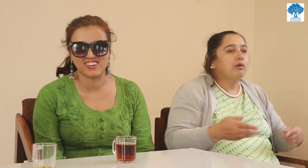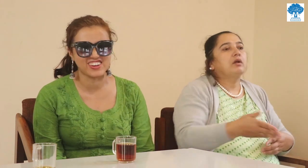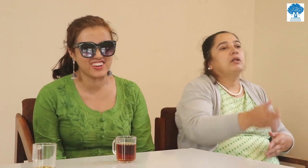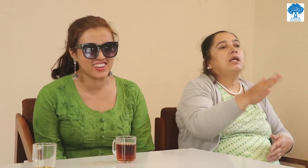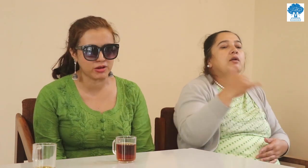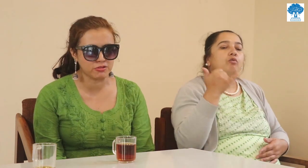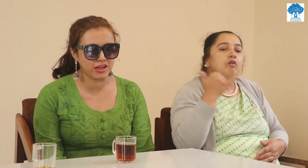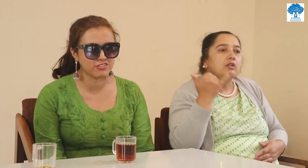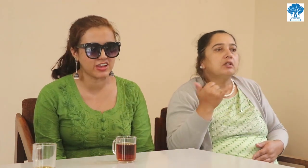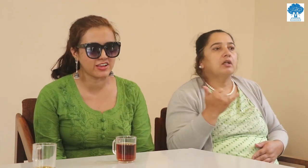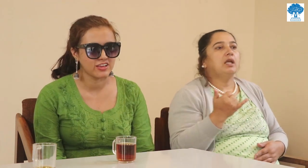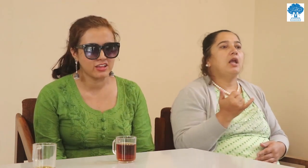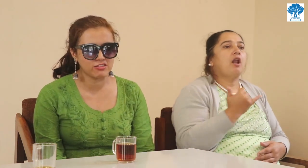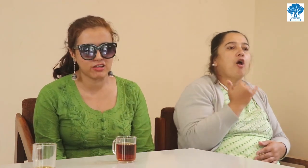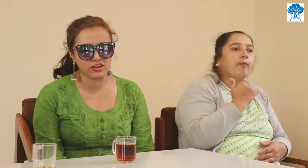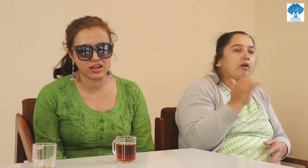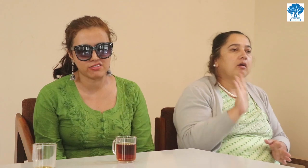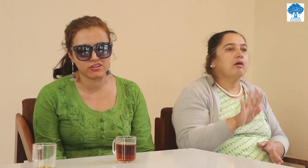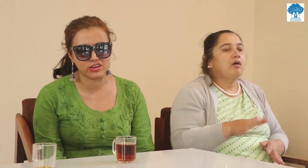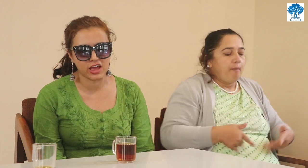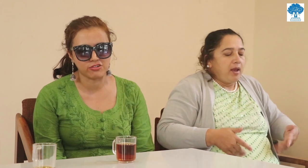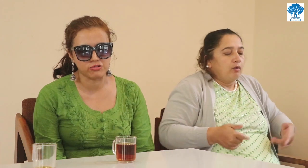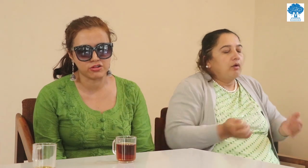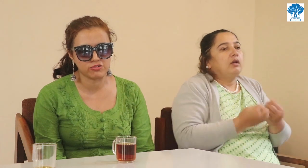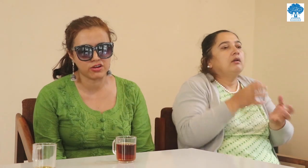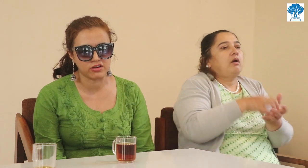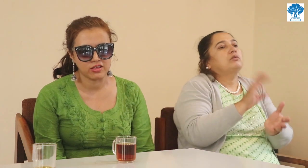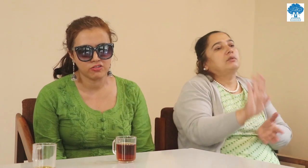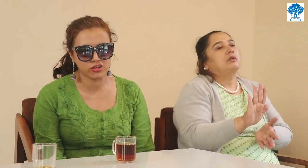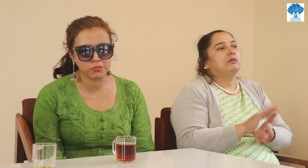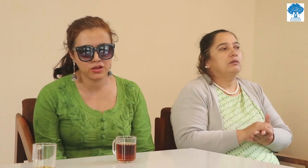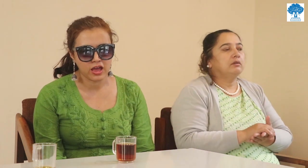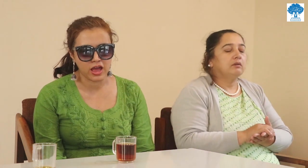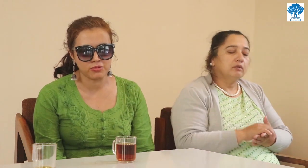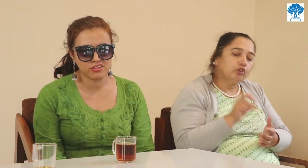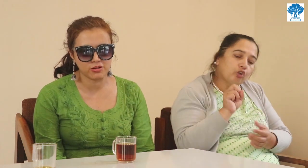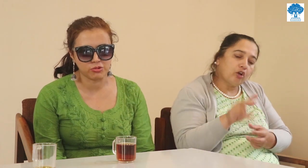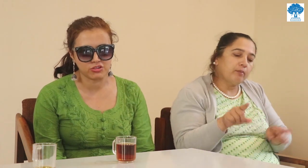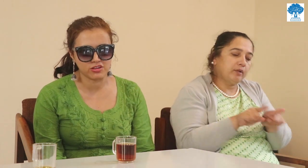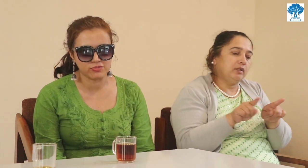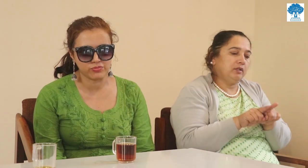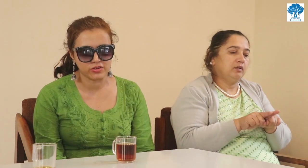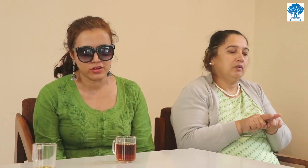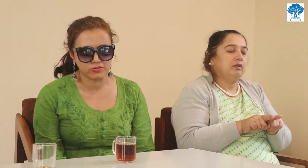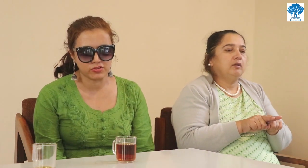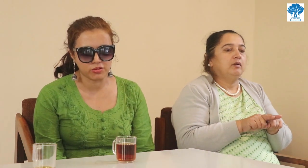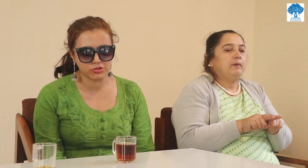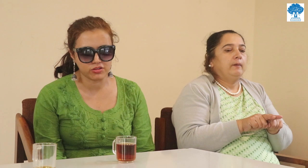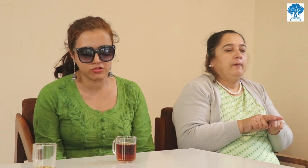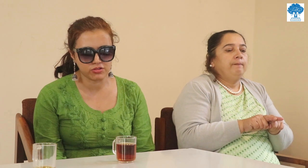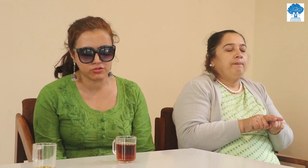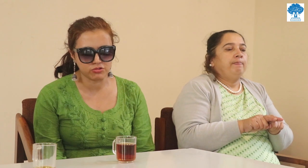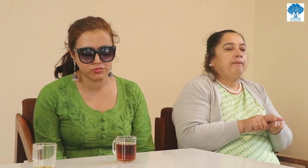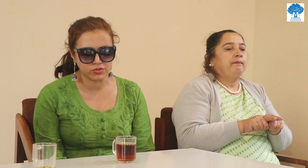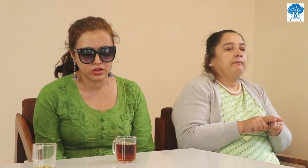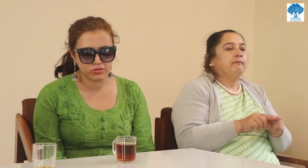जान सकिने अथवा रोमान्सको लागि त्यो जान सकिने खालको उहरू छैन तथापि हामीसँग भौतिक